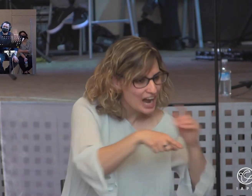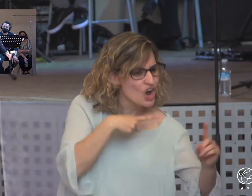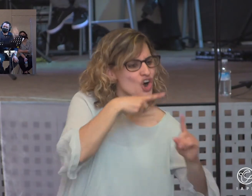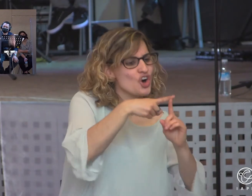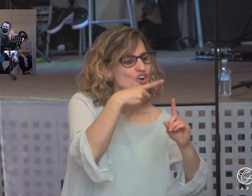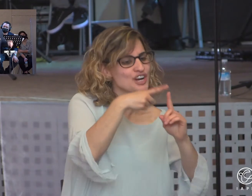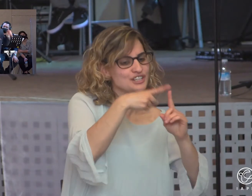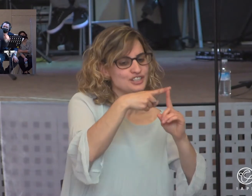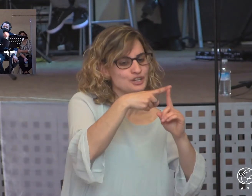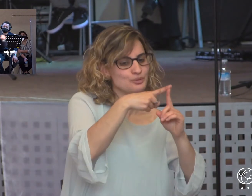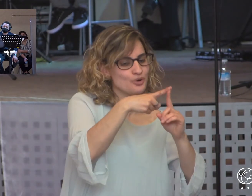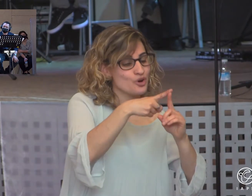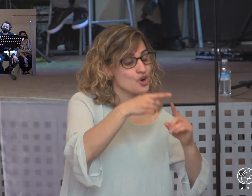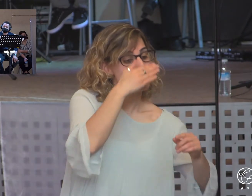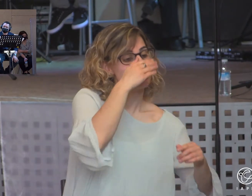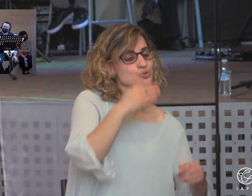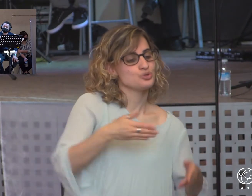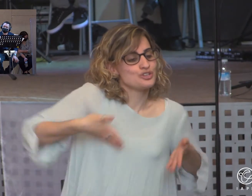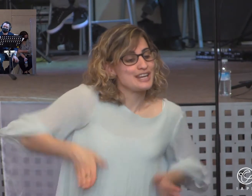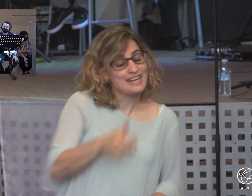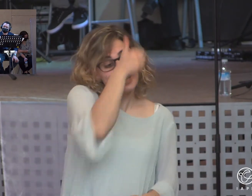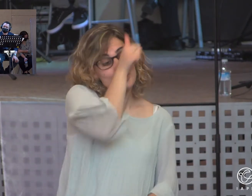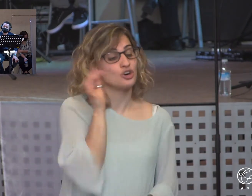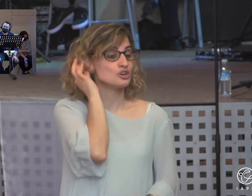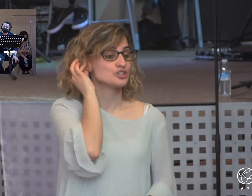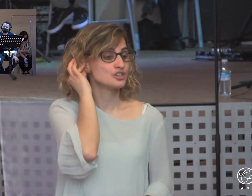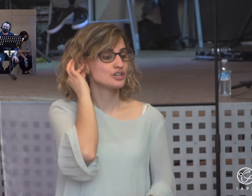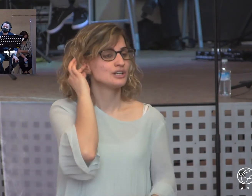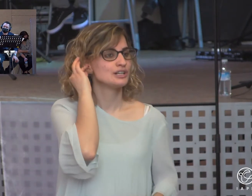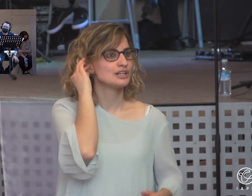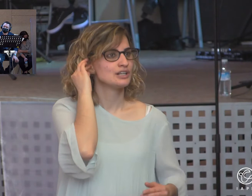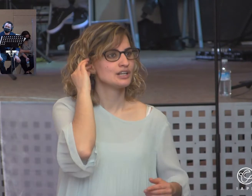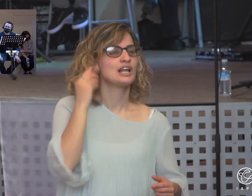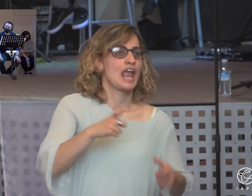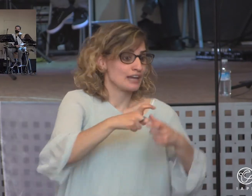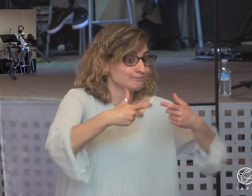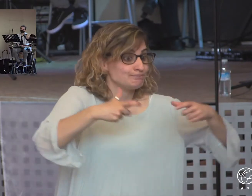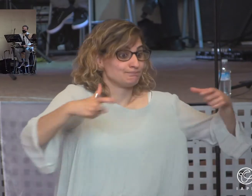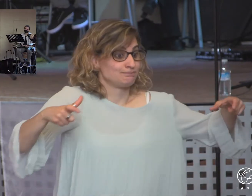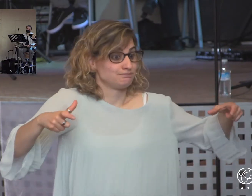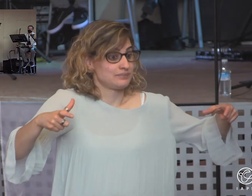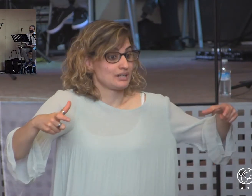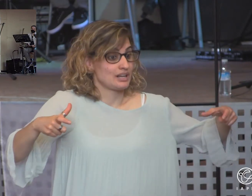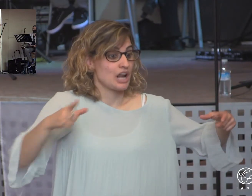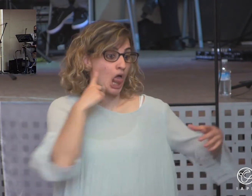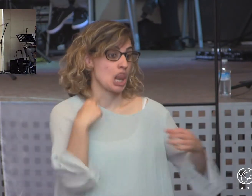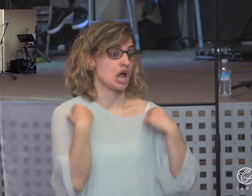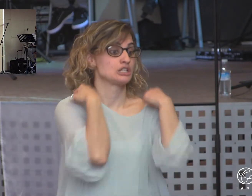van a estar sirviendo en esta casa en el nombre de Jesús. Amén.